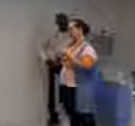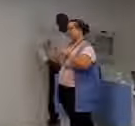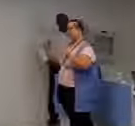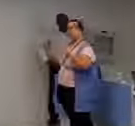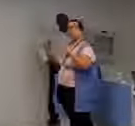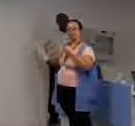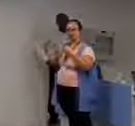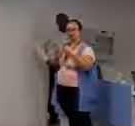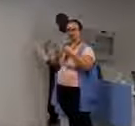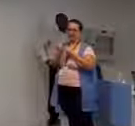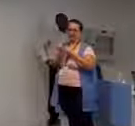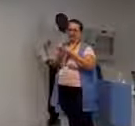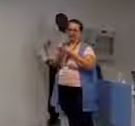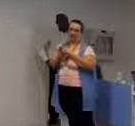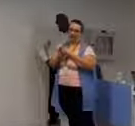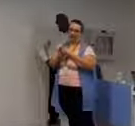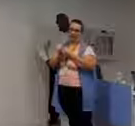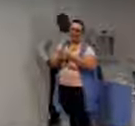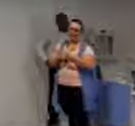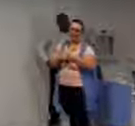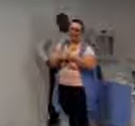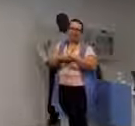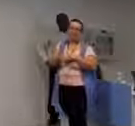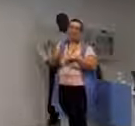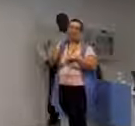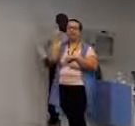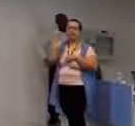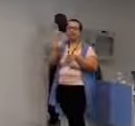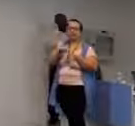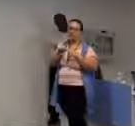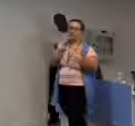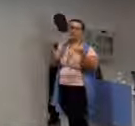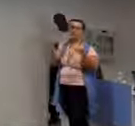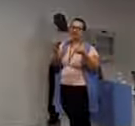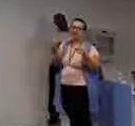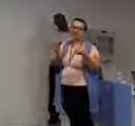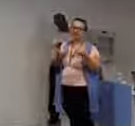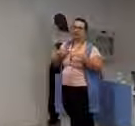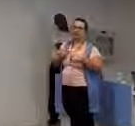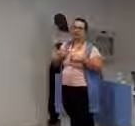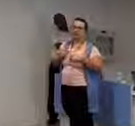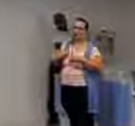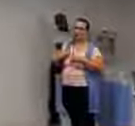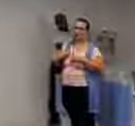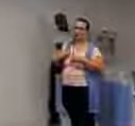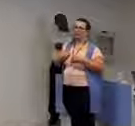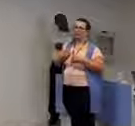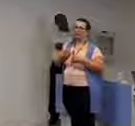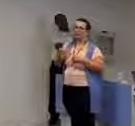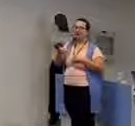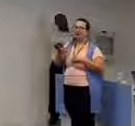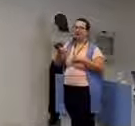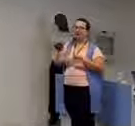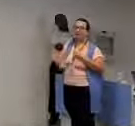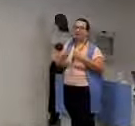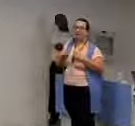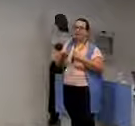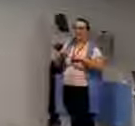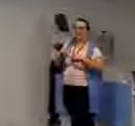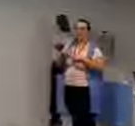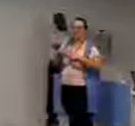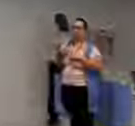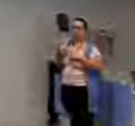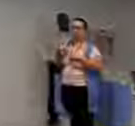certa reduz drasticamente o tempo e garante mais precisão, porque eu estou usinando de topo, estou usinando com a lateral da fresa,